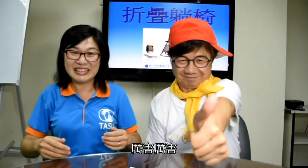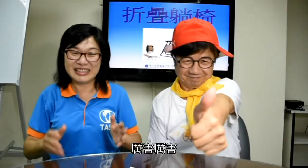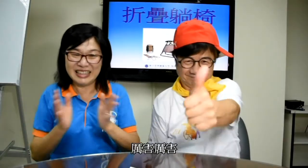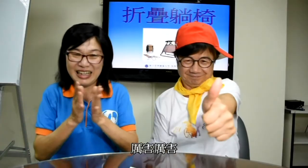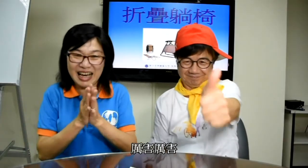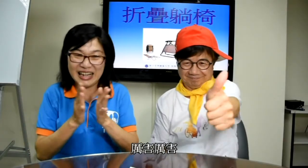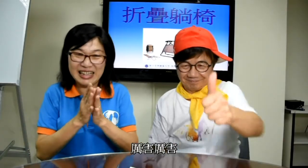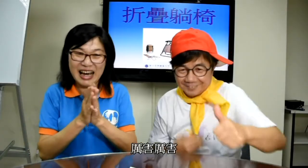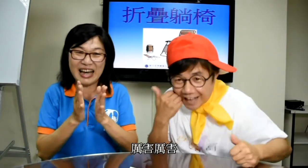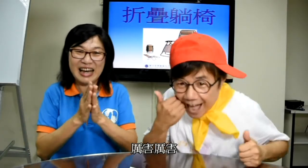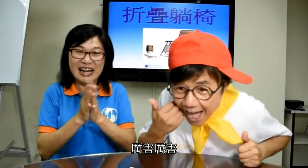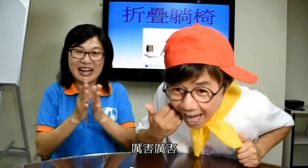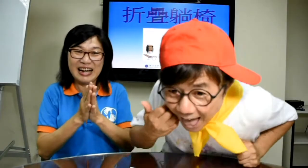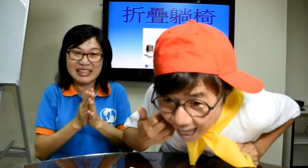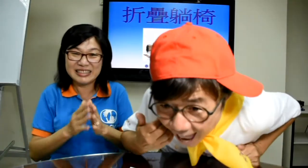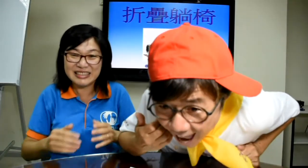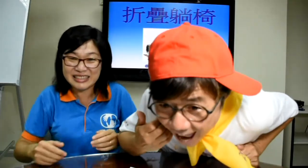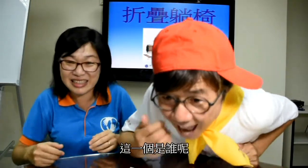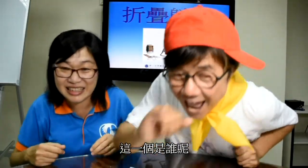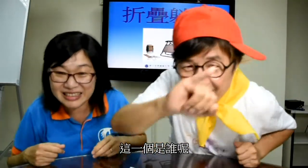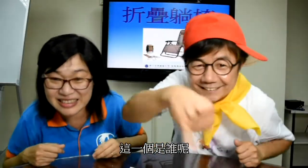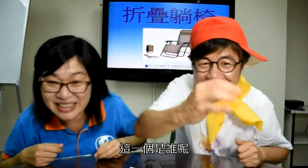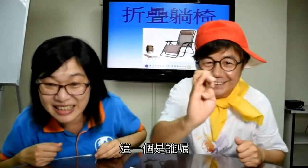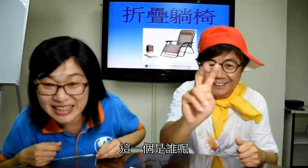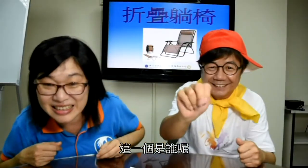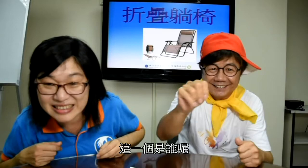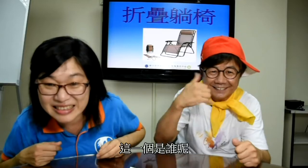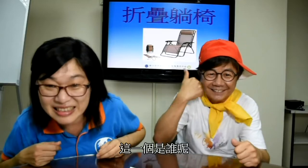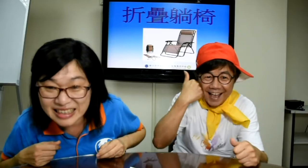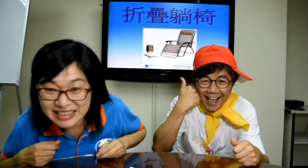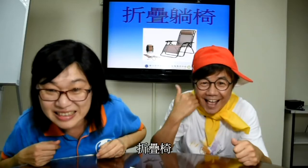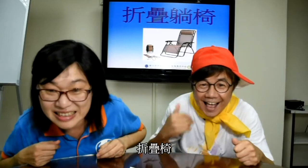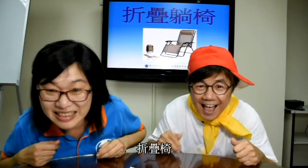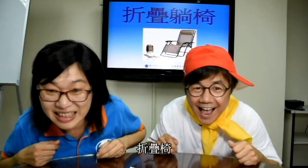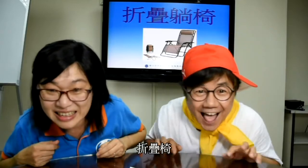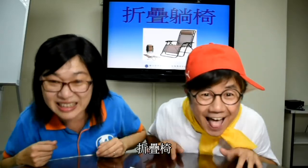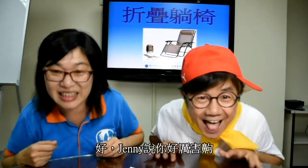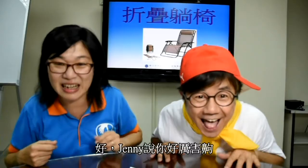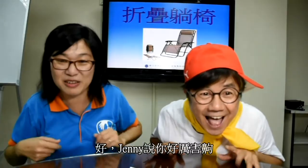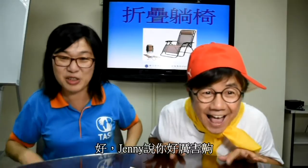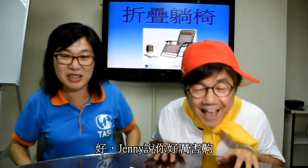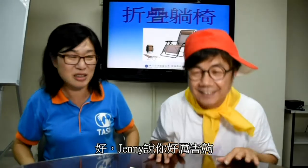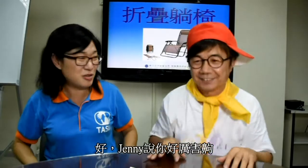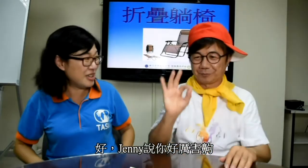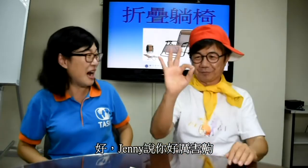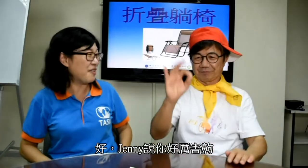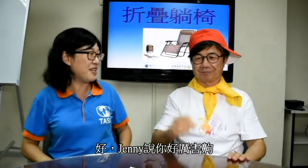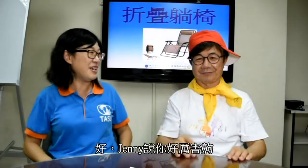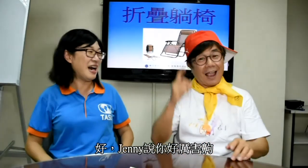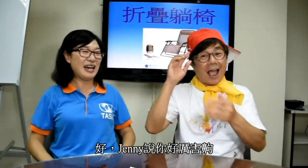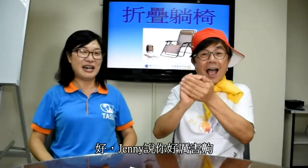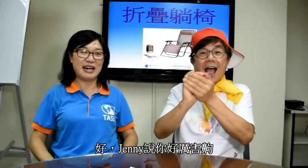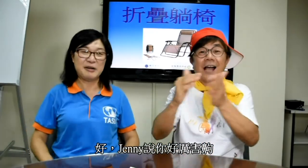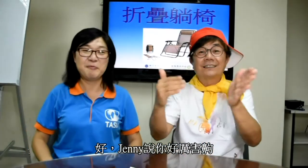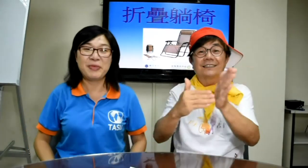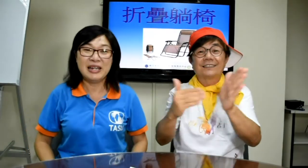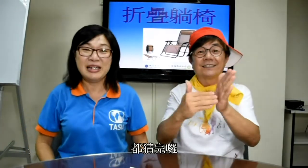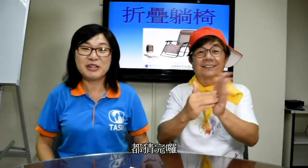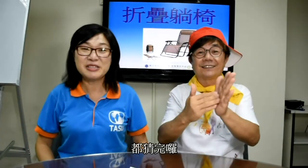厉害厉害。这个是谁呢？折叠椅啊，俊，你说你好厉害，好，都猜